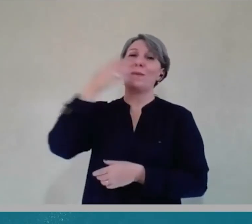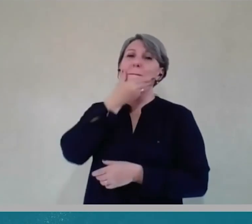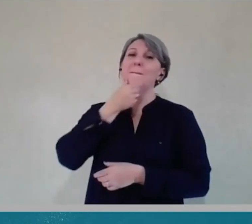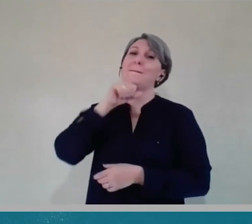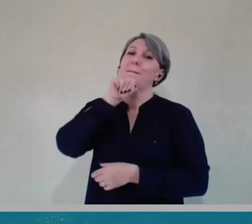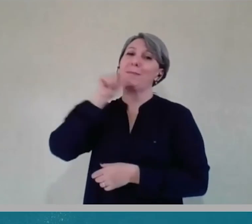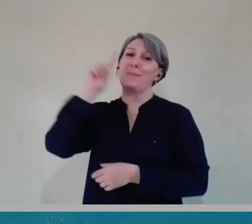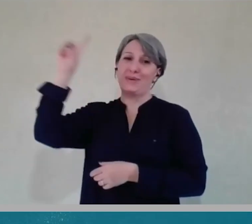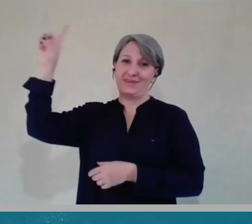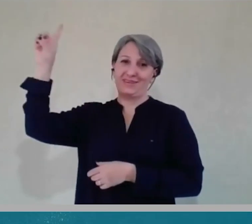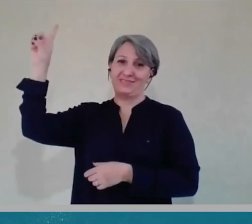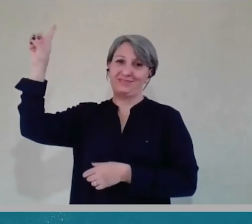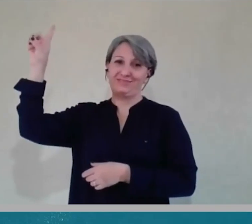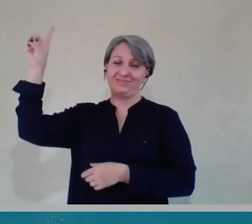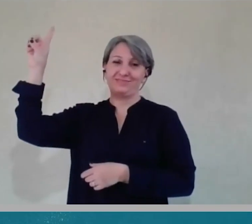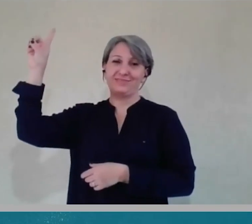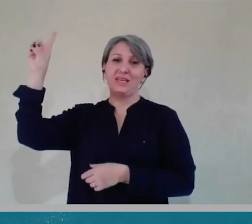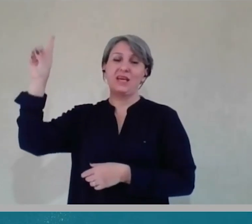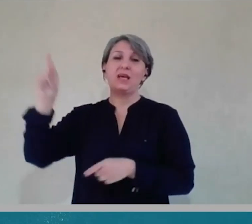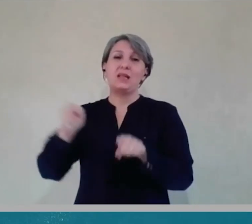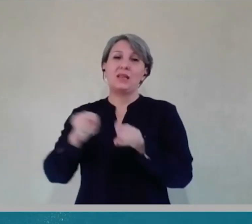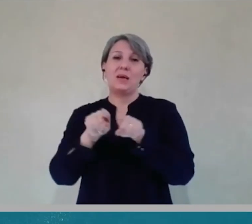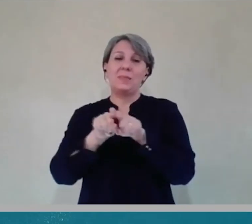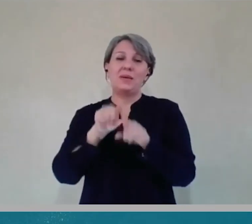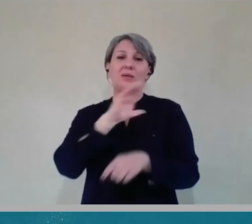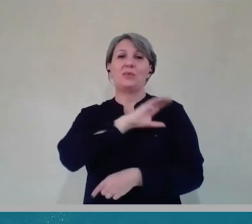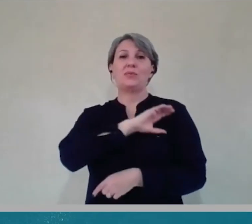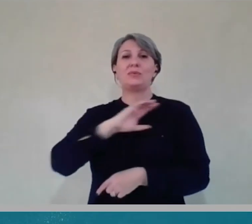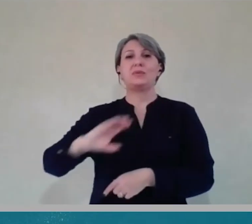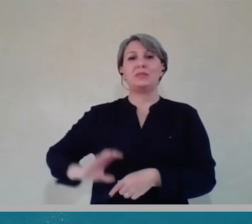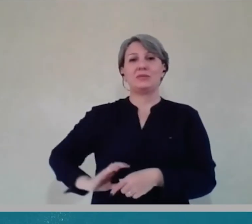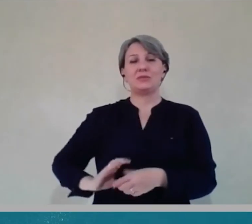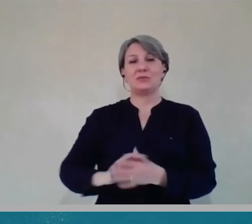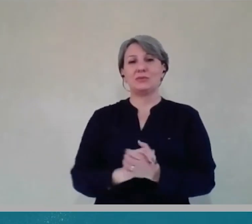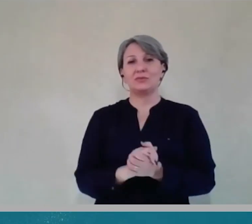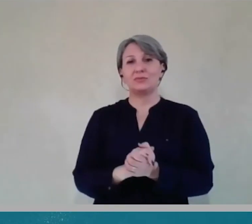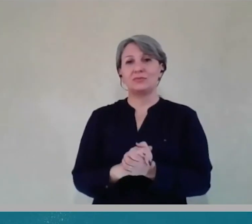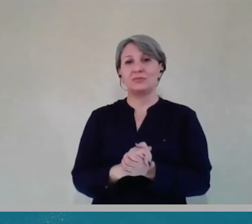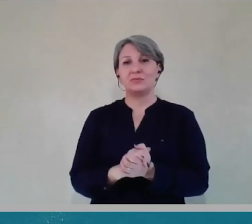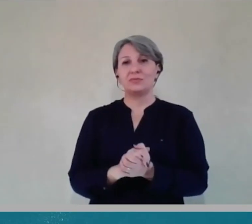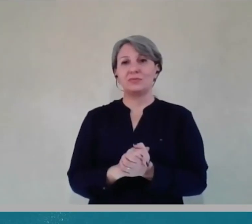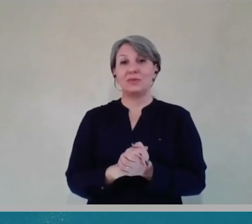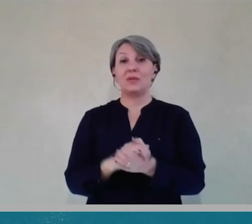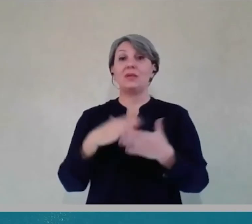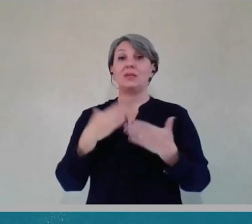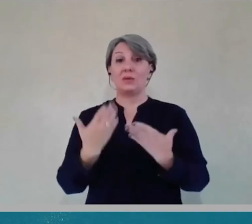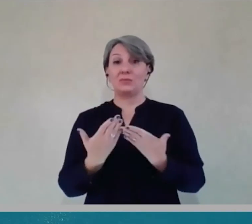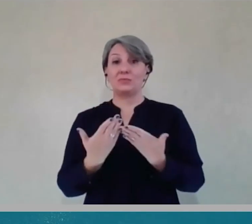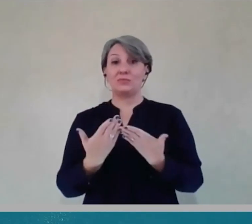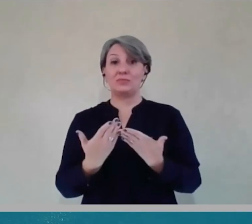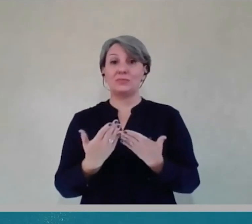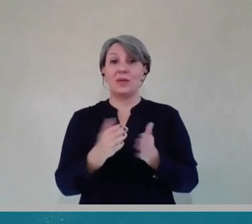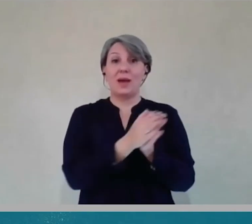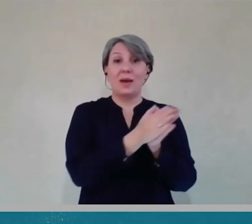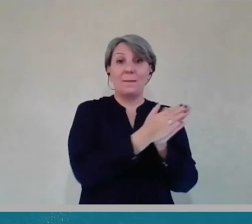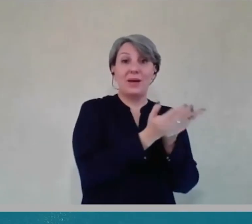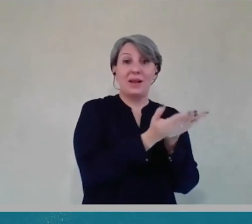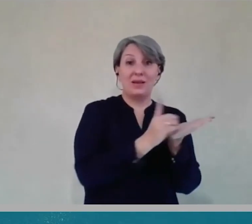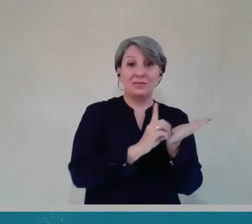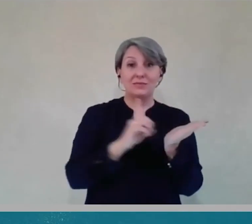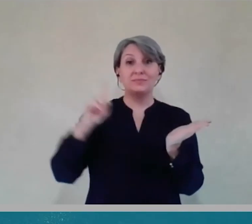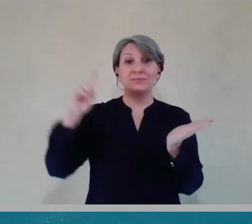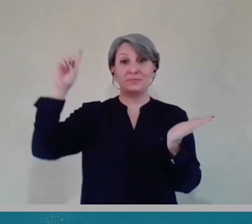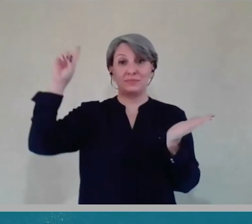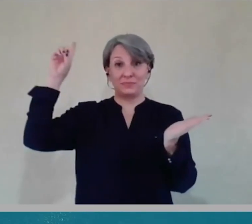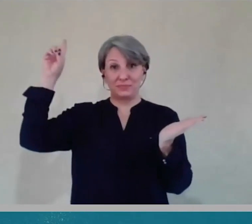seu Filho, Jesus Cristo. Então, a palavra que o apóstolo fala com as igrejas, se